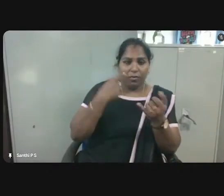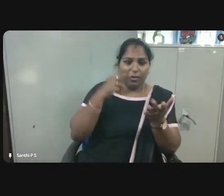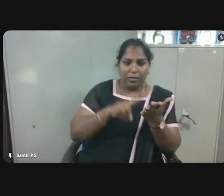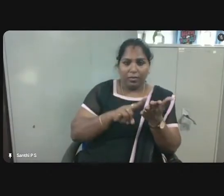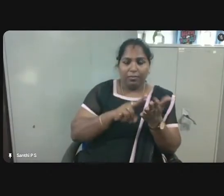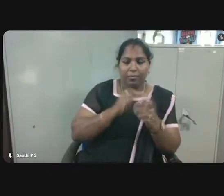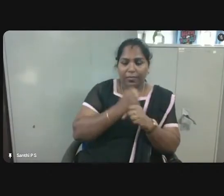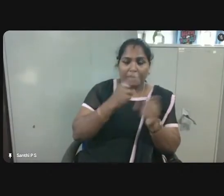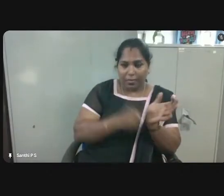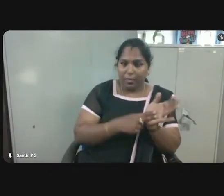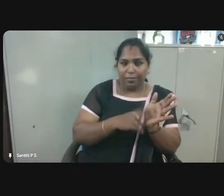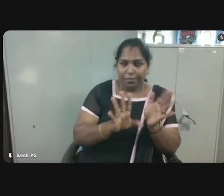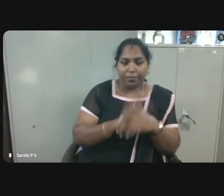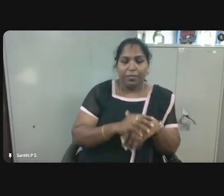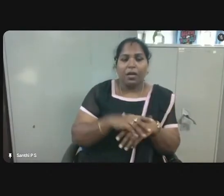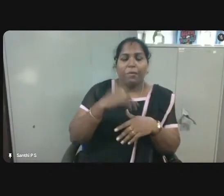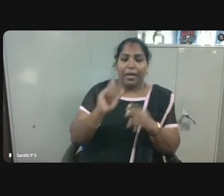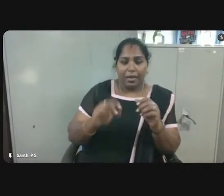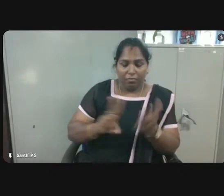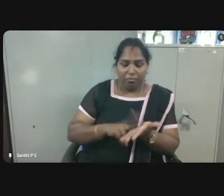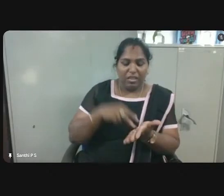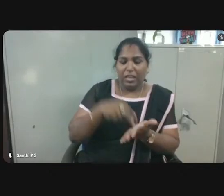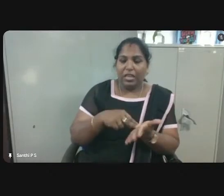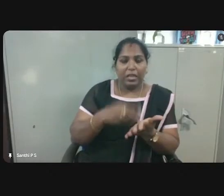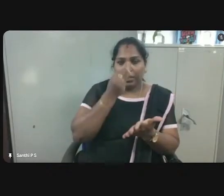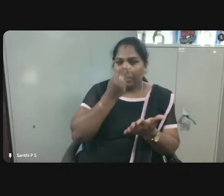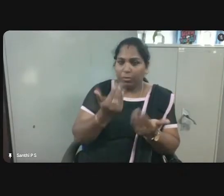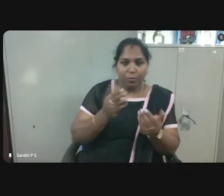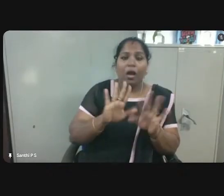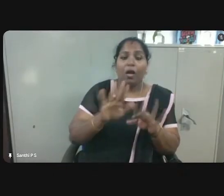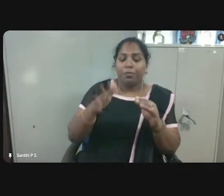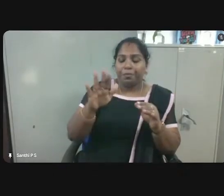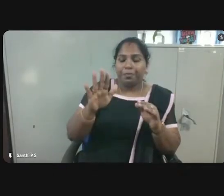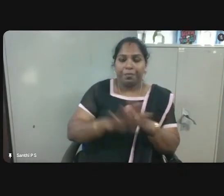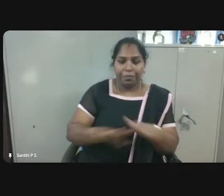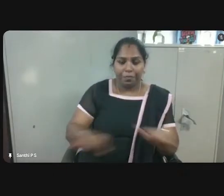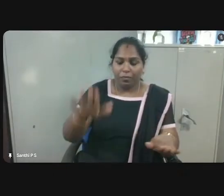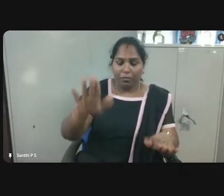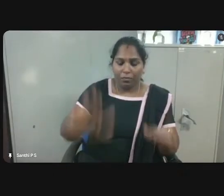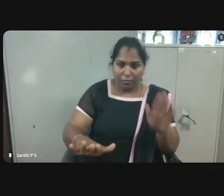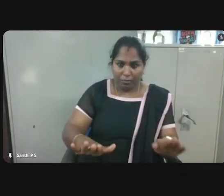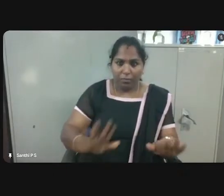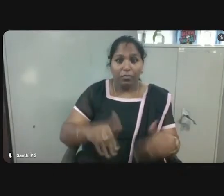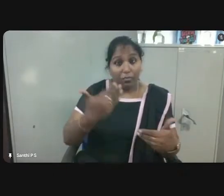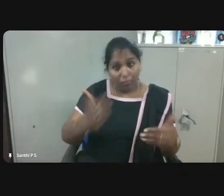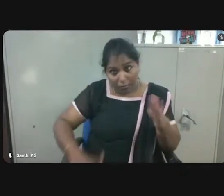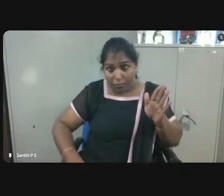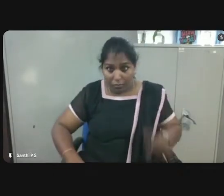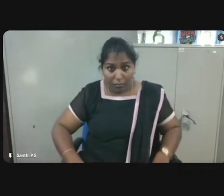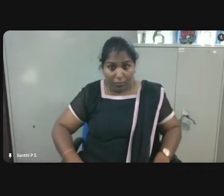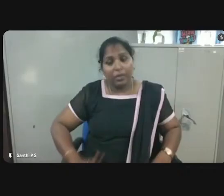കുട്ടിയിൽ കണ്ടാൽ, നമ്മൾ എഴുന്നേക്കണമെങ്കിൽ ആദ്യം കൈ കൊണ്ട് തറയിൽ കുത്തി എഴുന്നേറ്റ് അത് കഴിഞ്ഞിട്ട് പതുക്കെ അത് തൊടയിൽ കൈ വെച്ച് പതുക്കെ